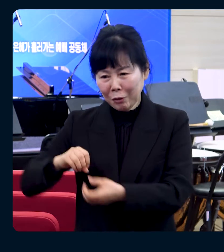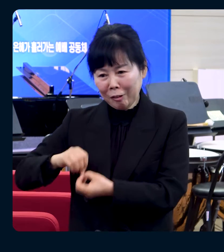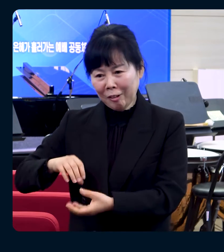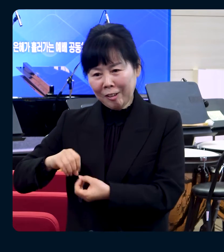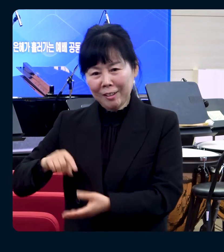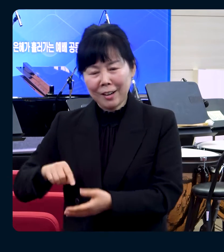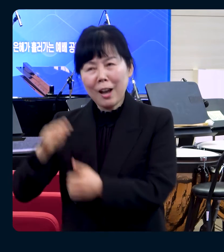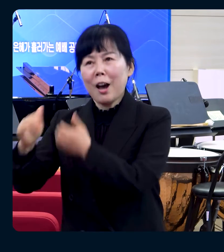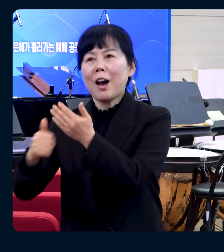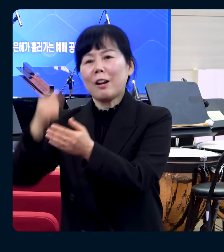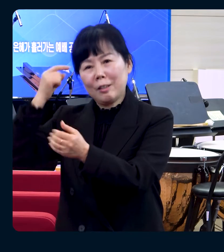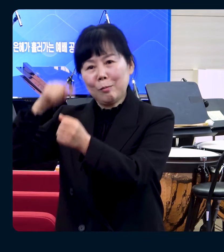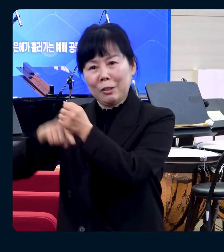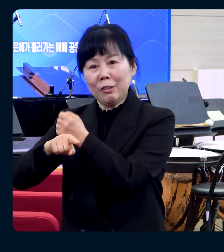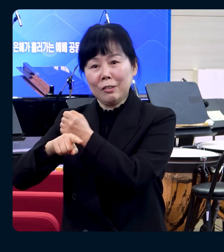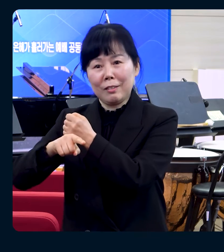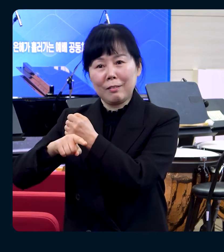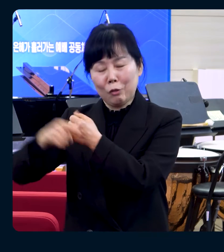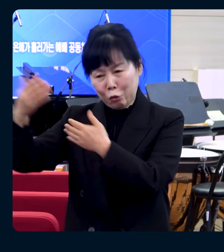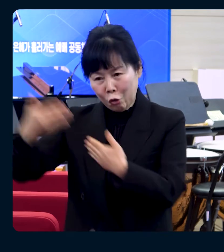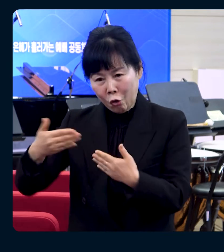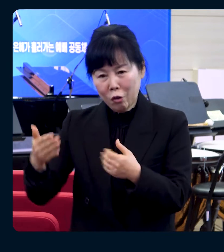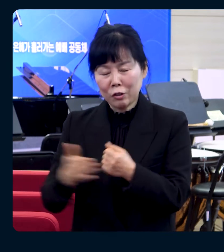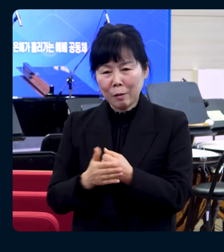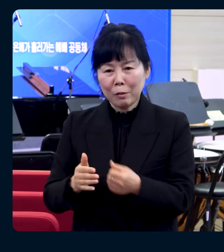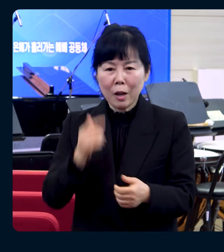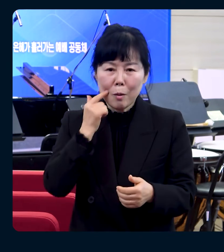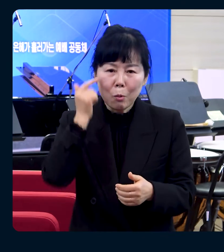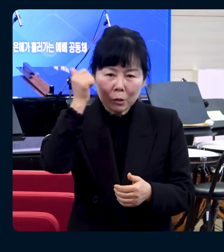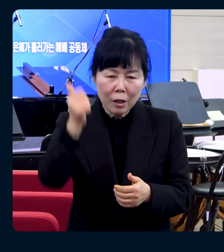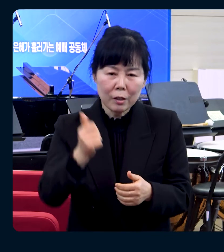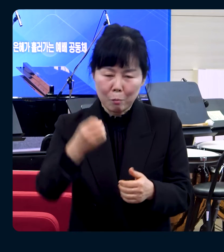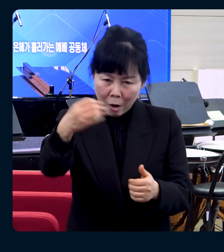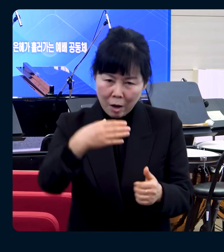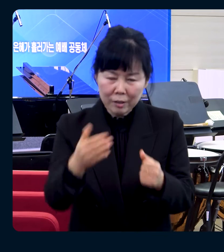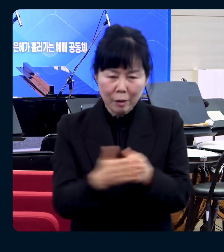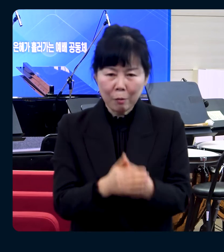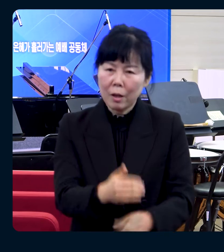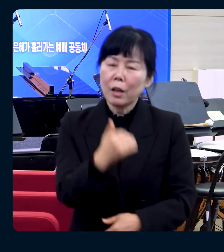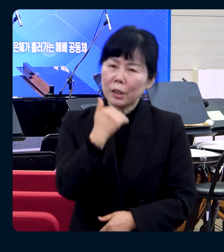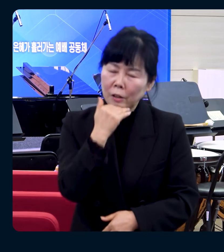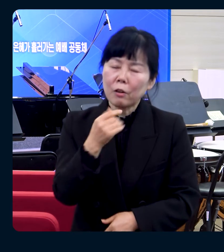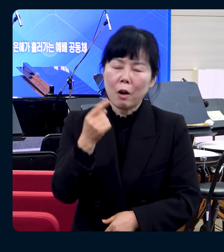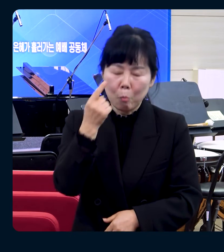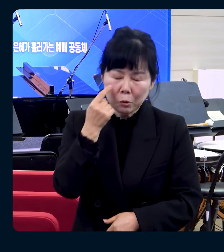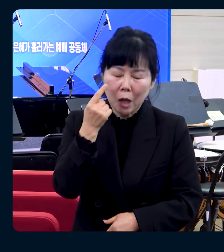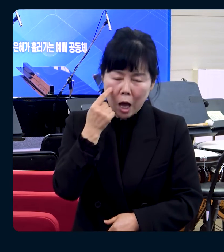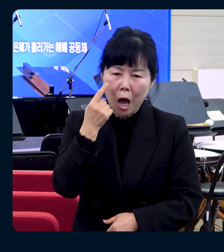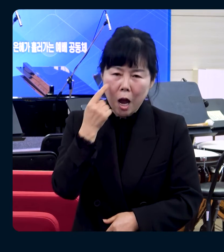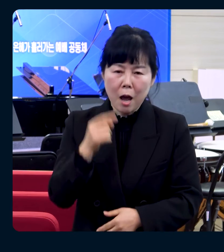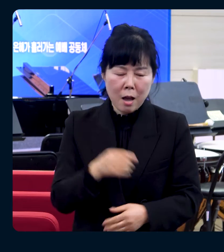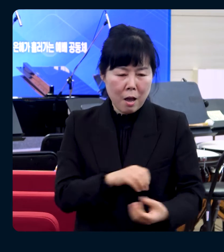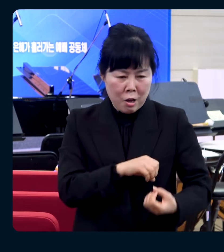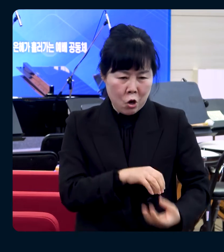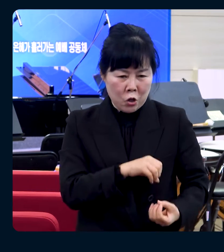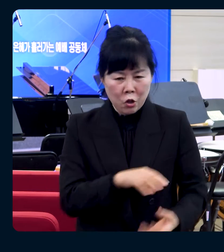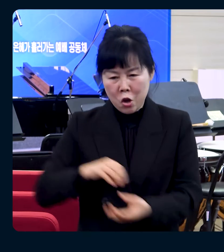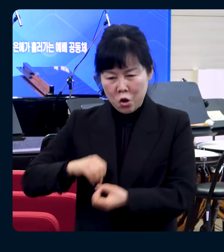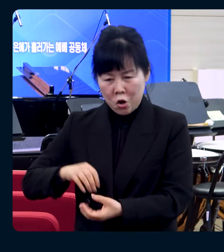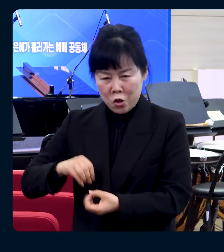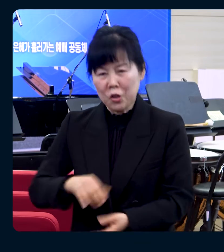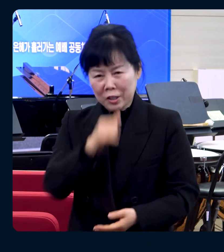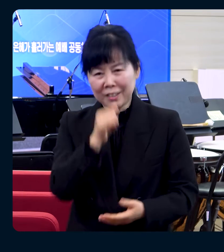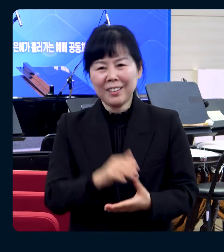한쪽에서는 하나님이 그렇게 말씀하시고 하나님이 저 목사님 통해 이렇게까지 말씀하시면 기다리자. 난 모르겠지만 기다리자. 그래서